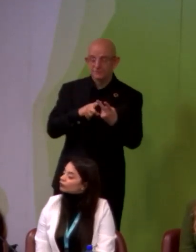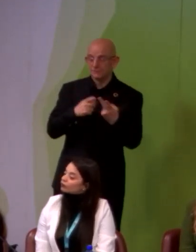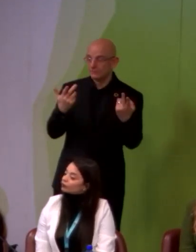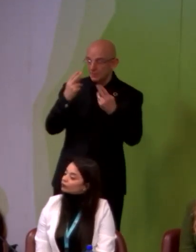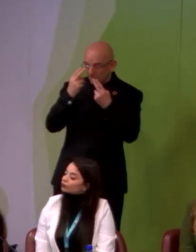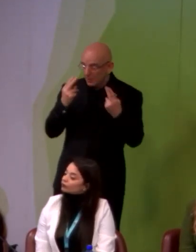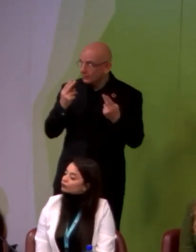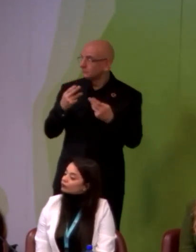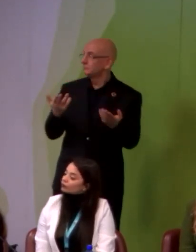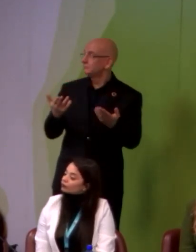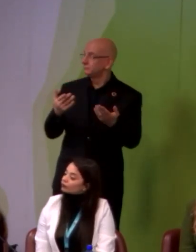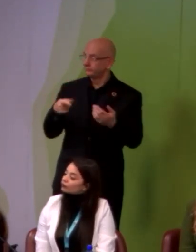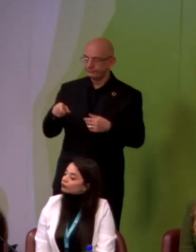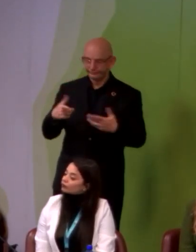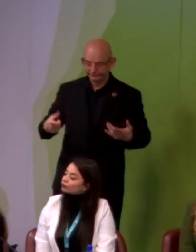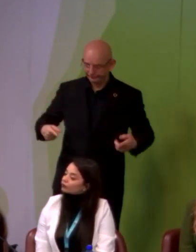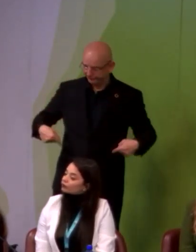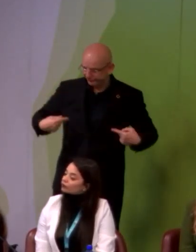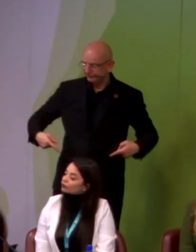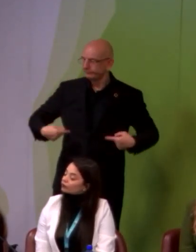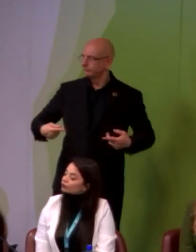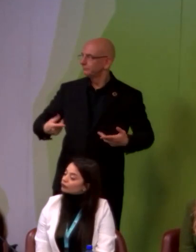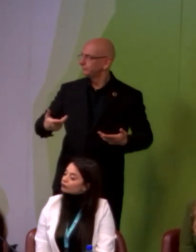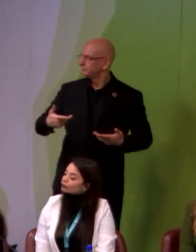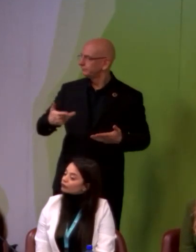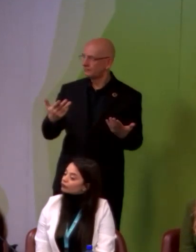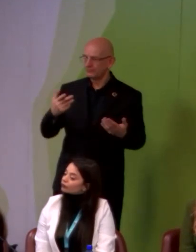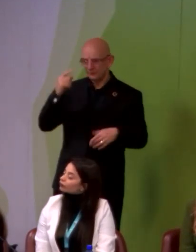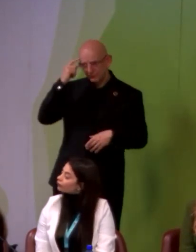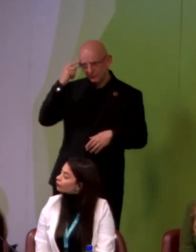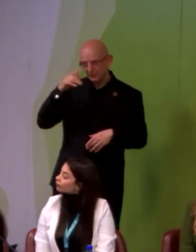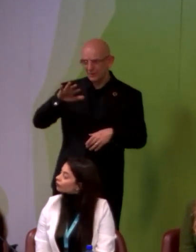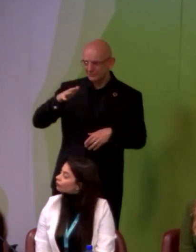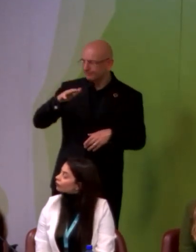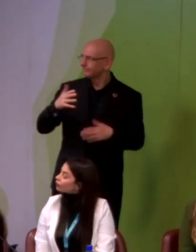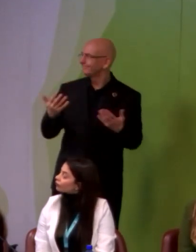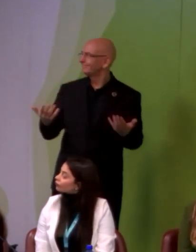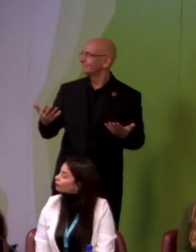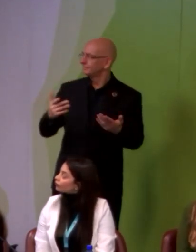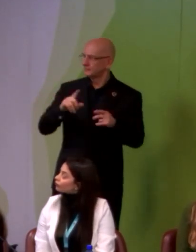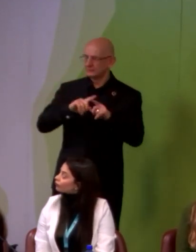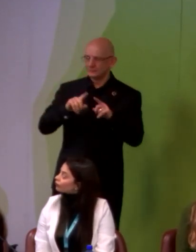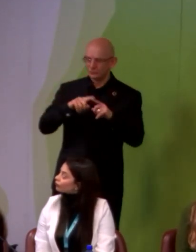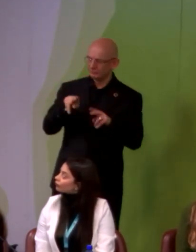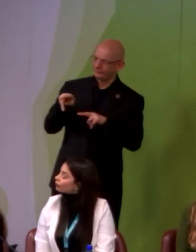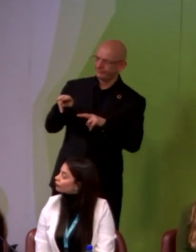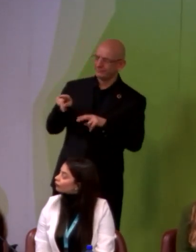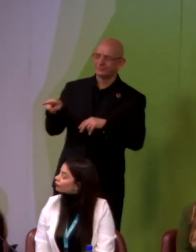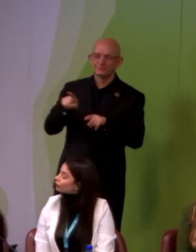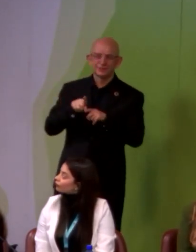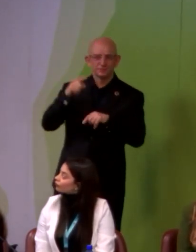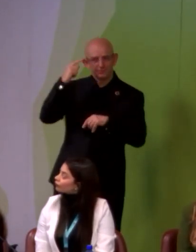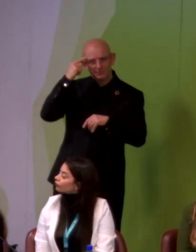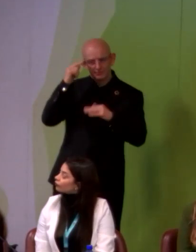les aveugles, les malvoyants et les déficiences motrices, comme